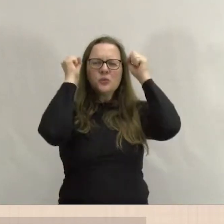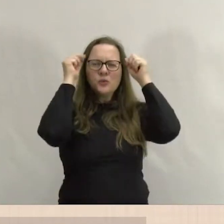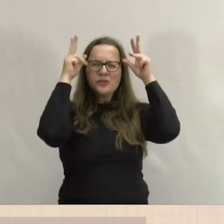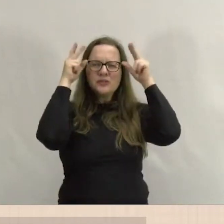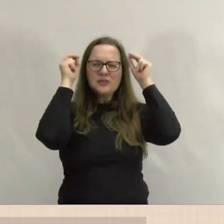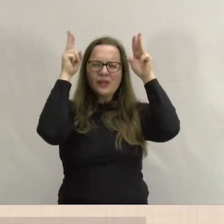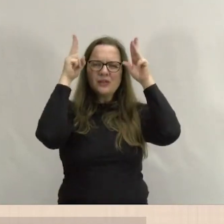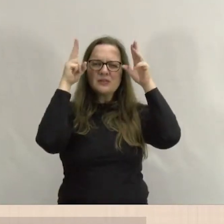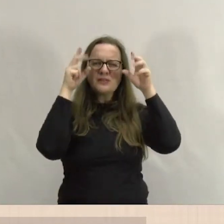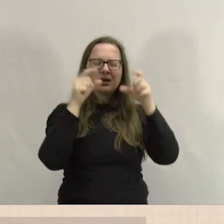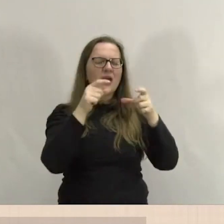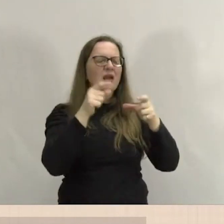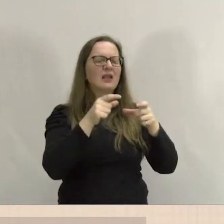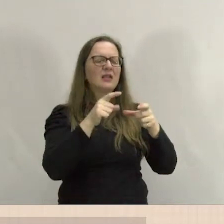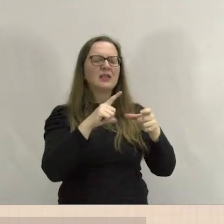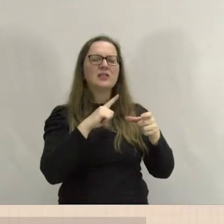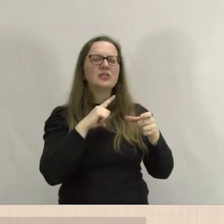Moisés?